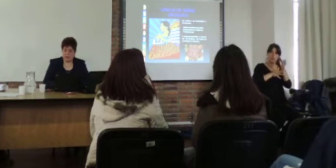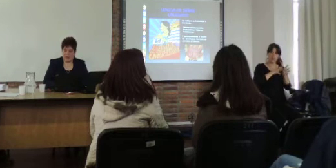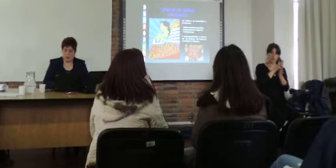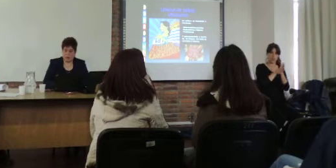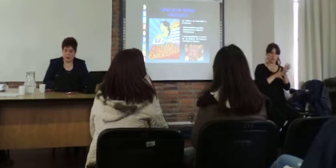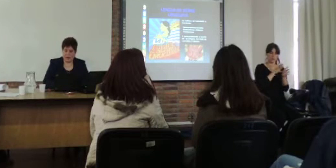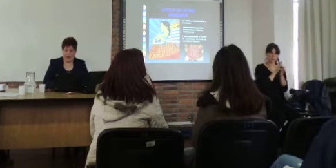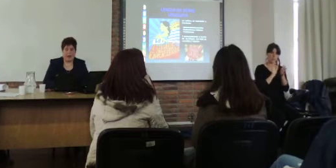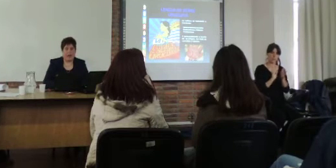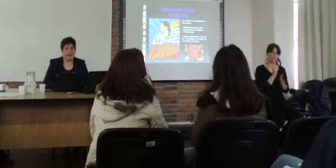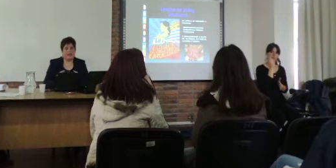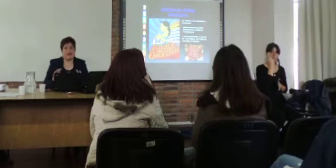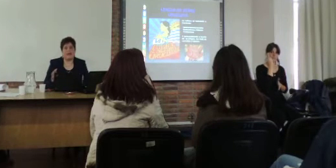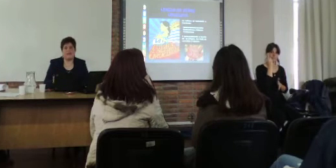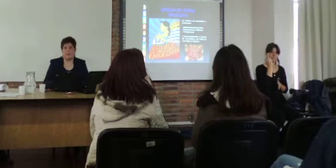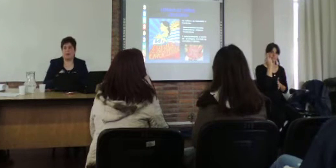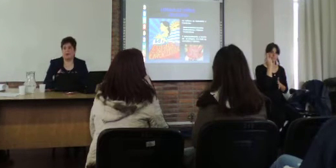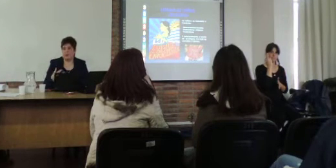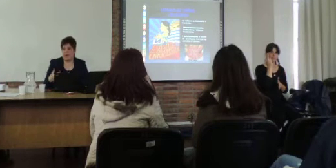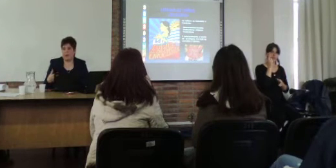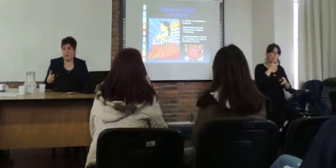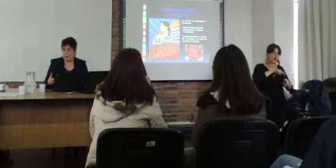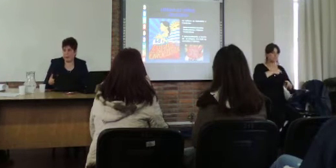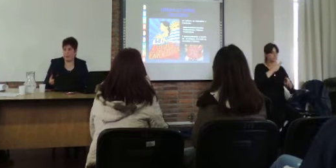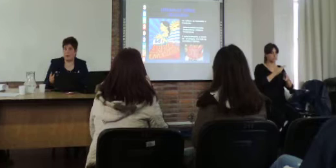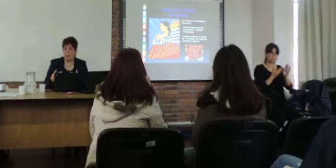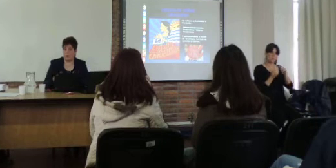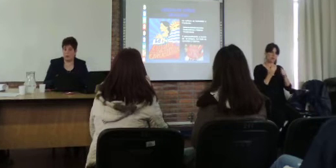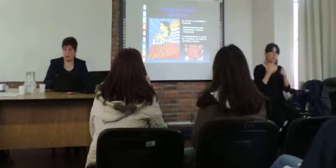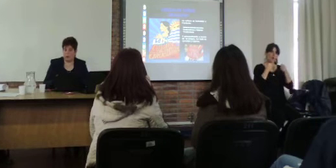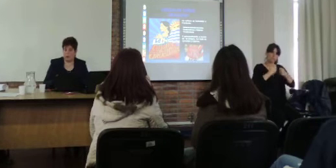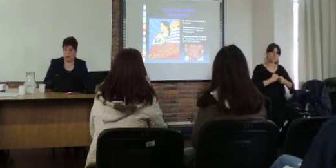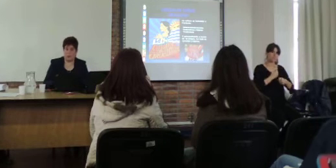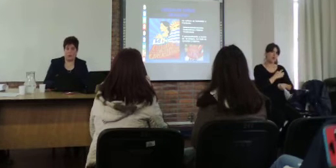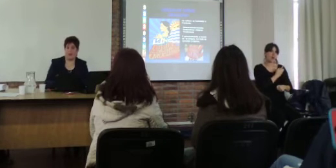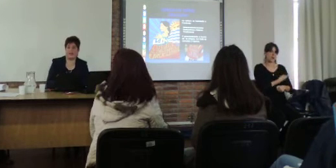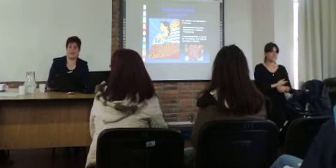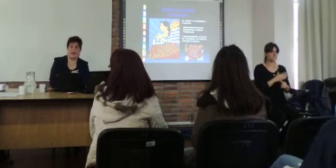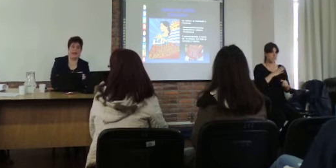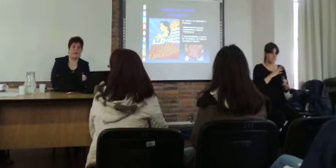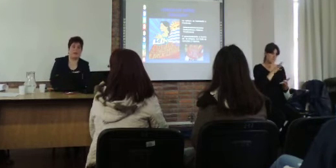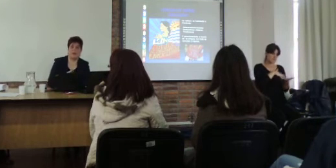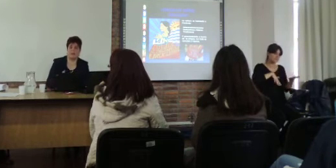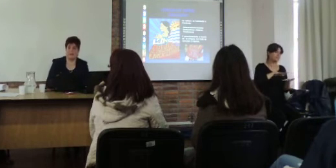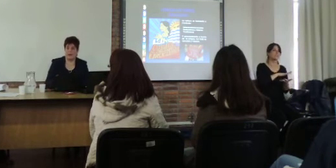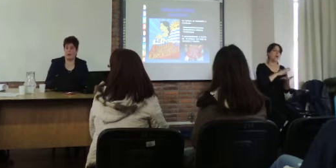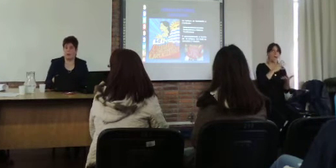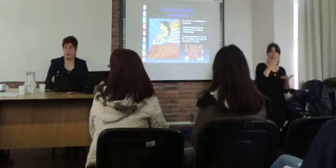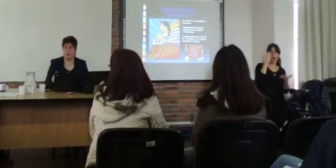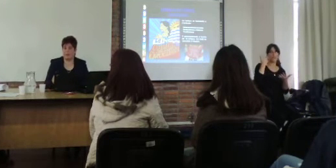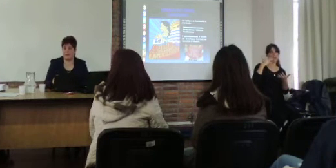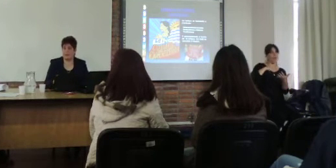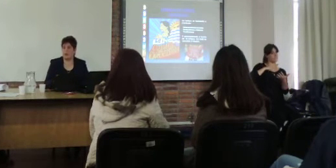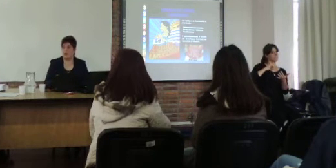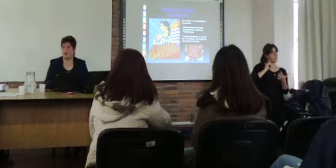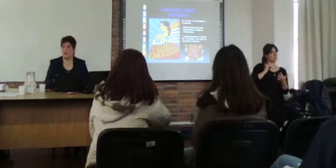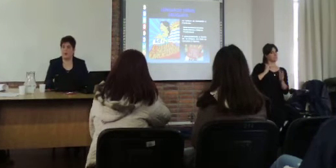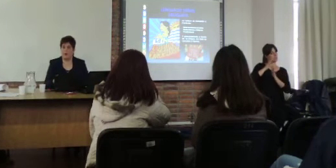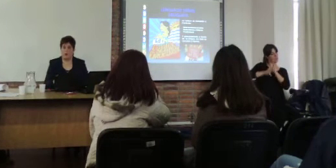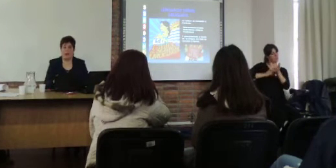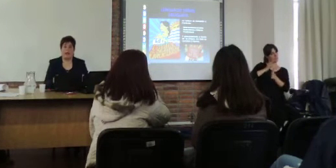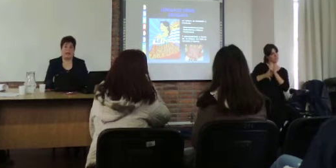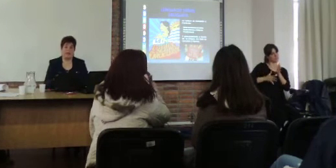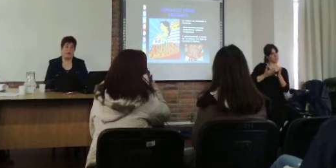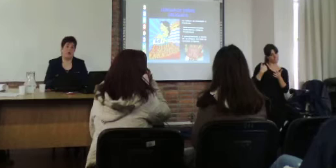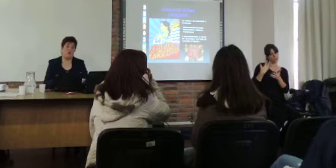Esta lengua de señas uruguaya está reafirmándose cada vez más en nuestro territorio. No quiere decir que antes no existiera, o que no estuviera presente o que no tuviera